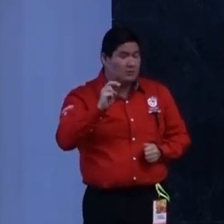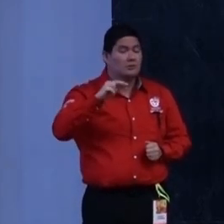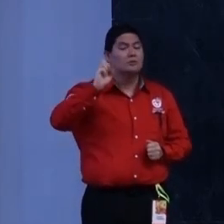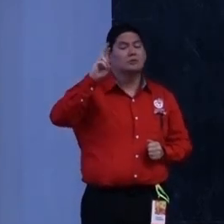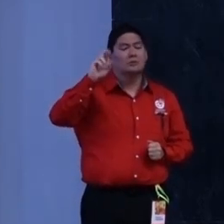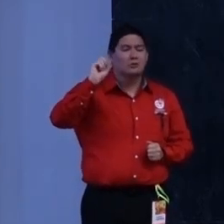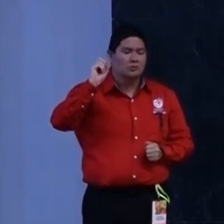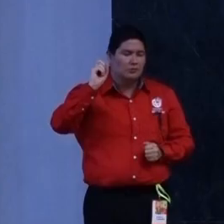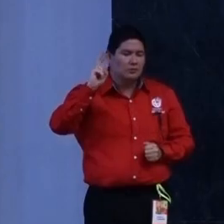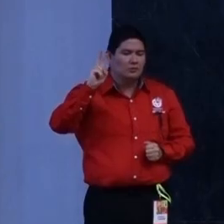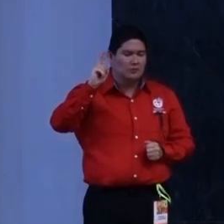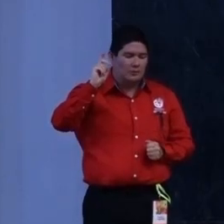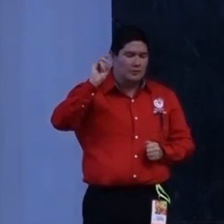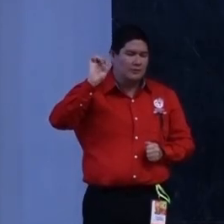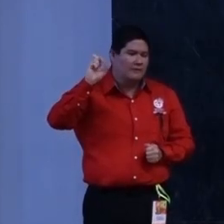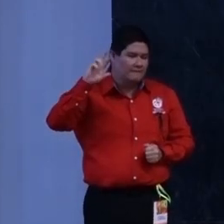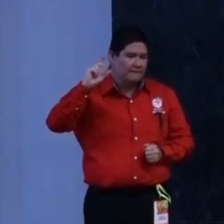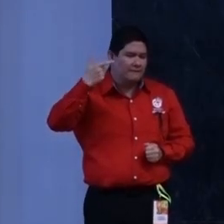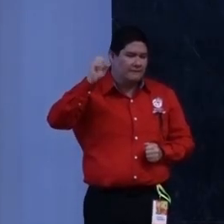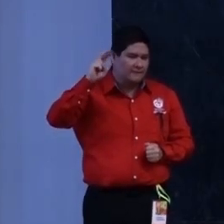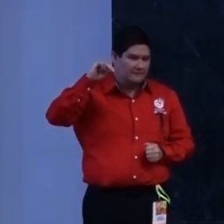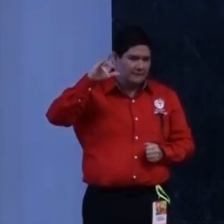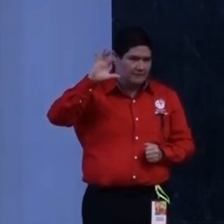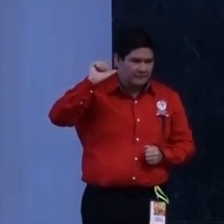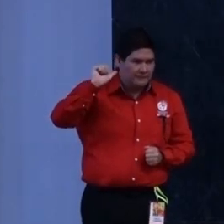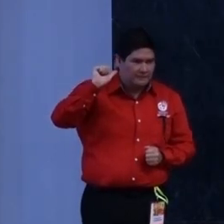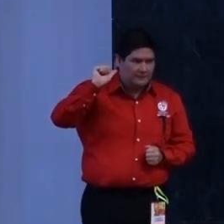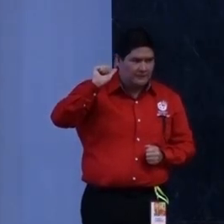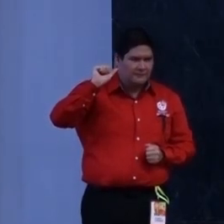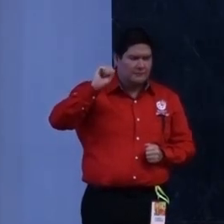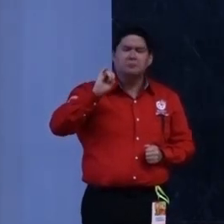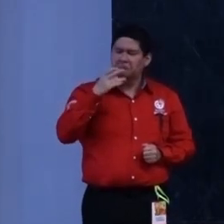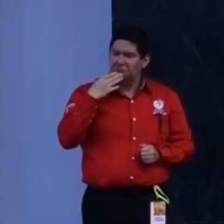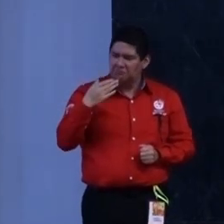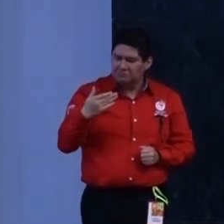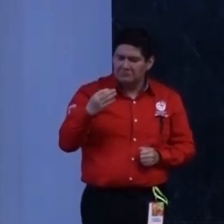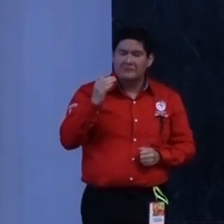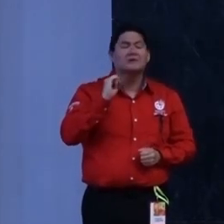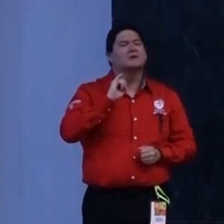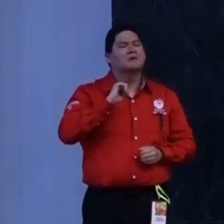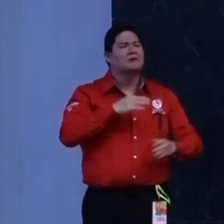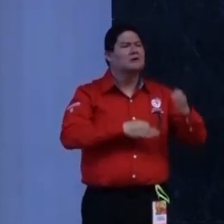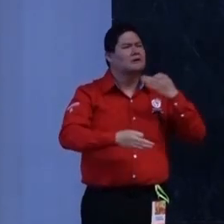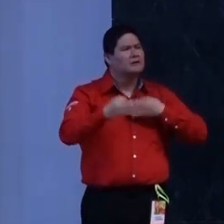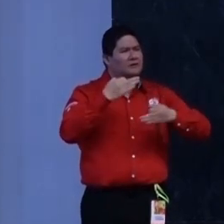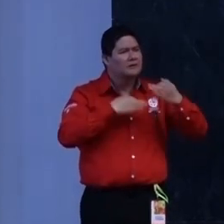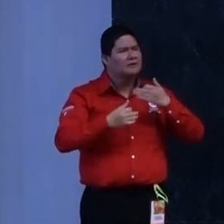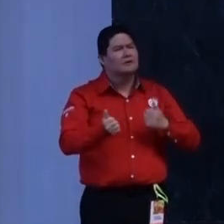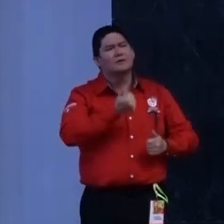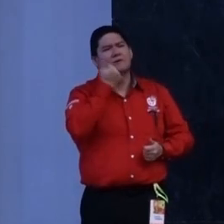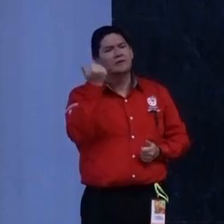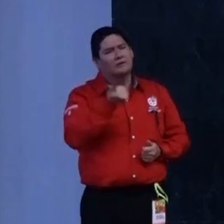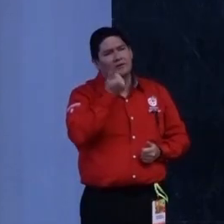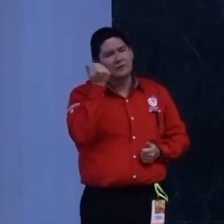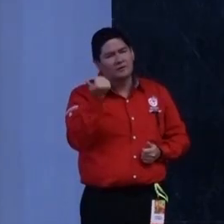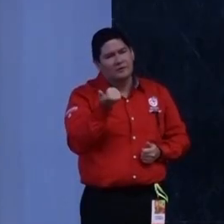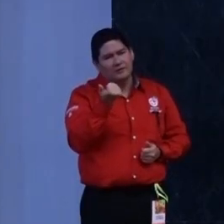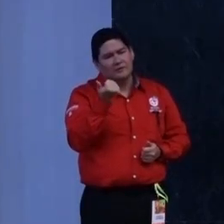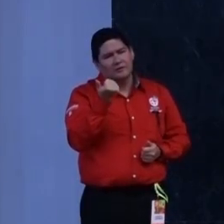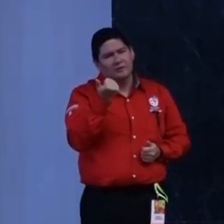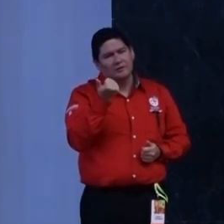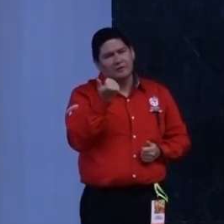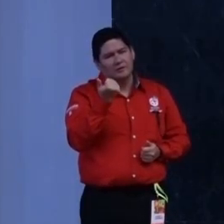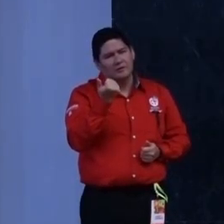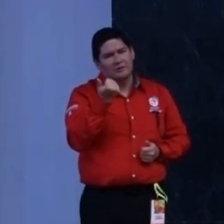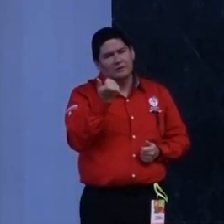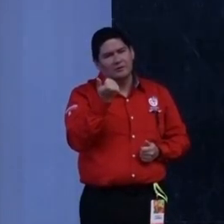Ok, si a todos los alumnos, digamos que un salón de clase,